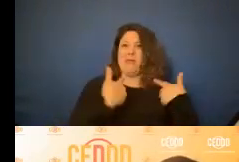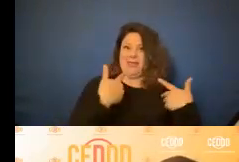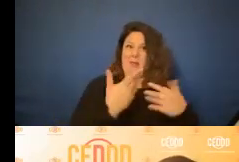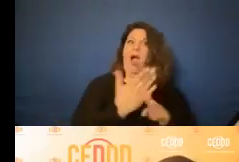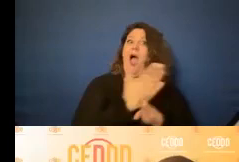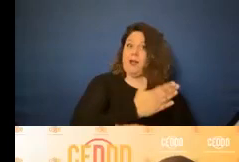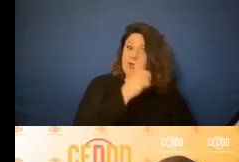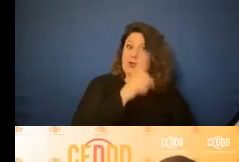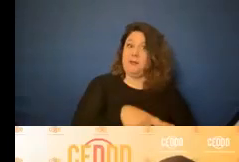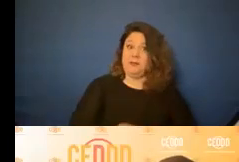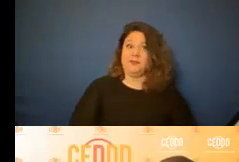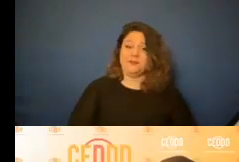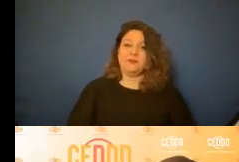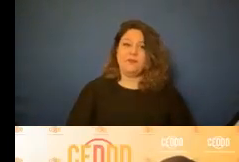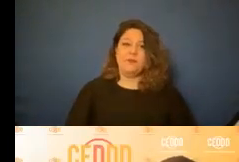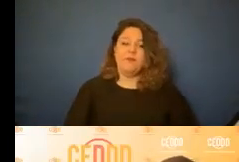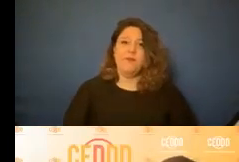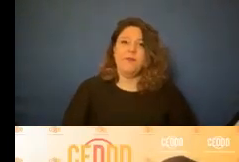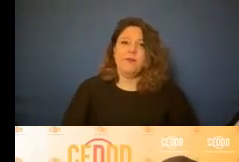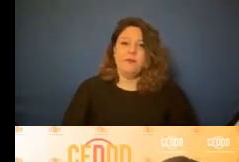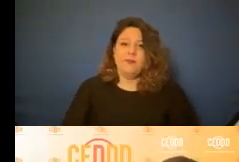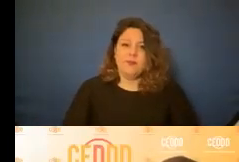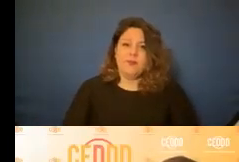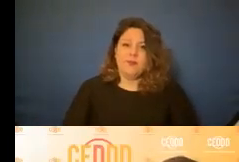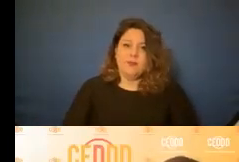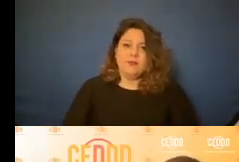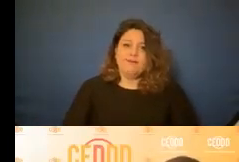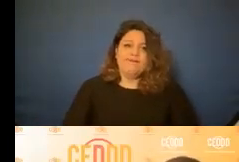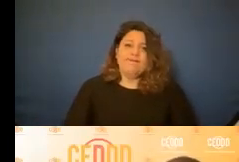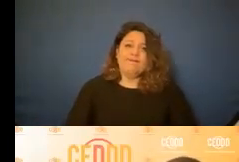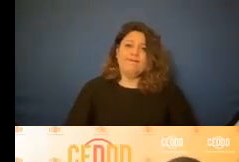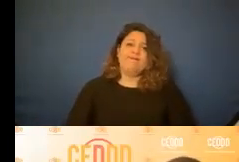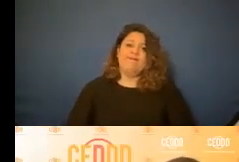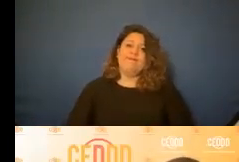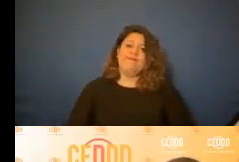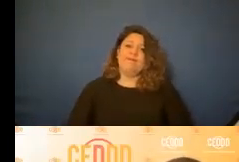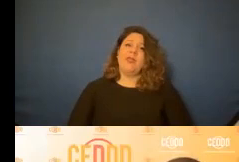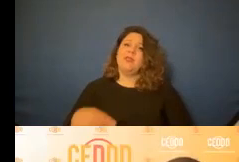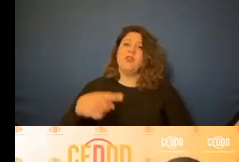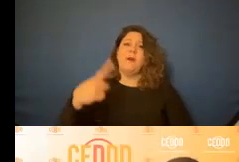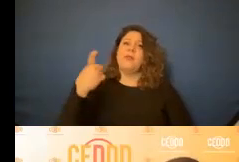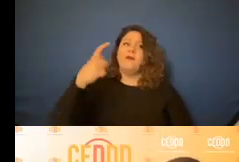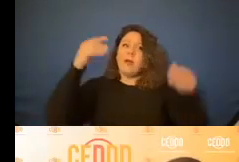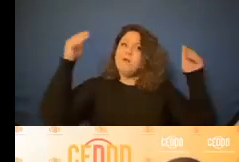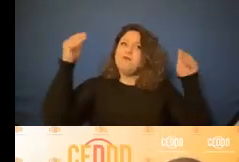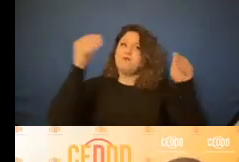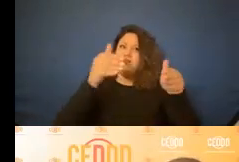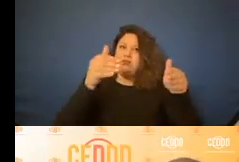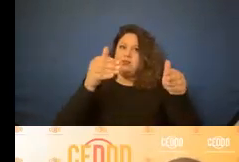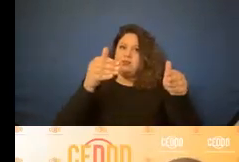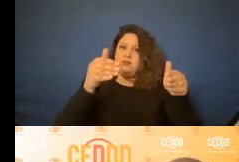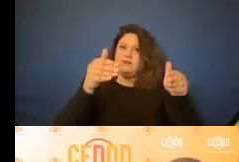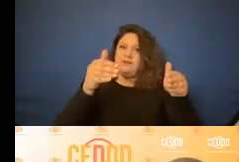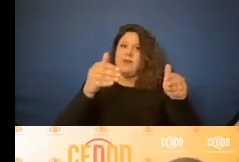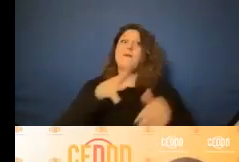la hora de transmitirlo, que yo creo que en general nos queda claro, hay que hacer mucha incidencia. La causa es